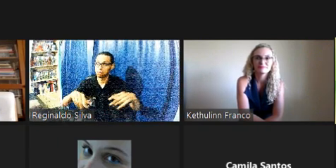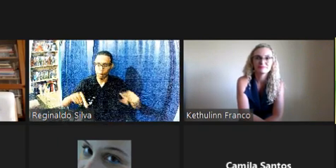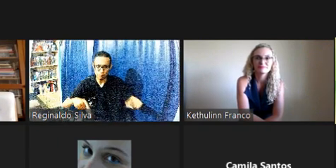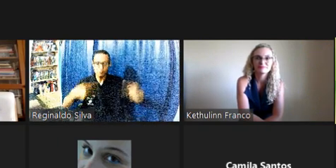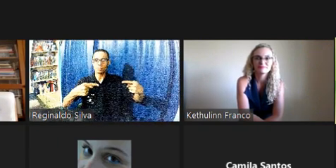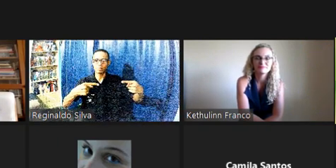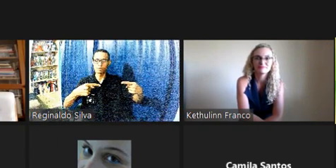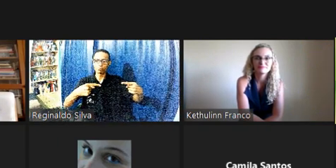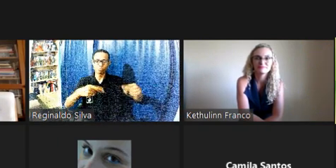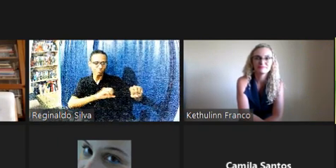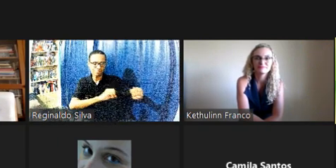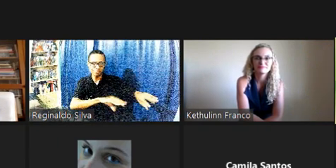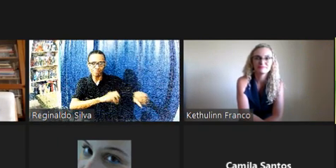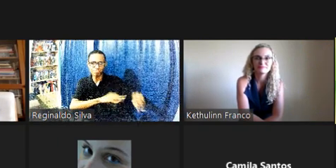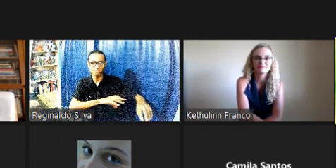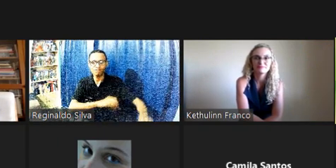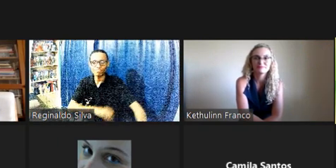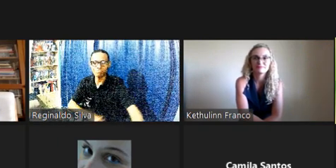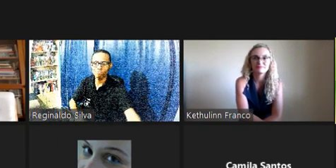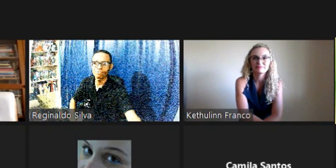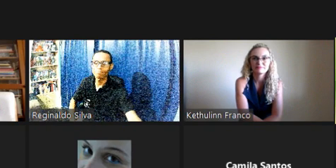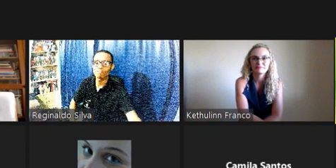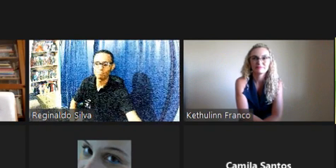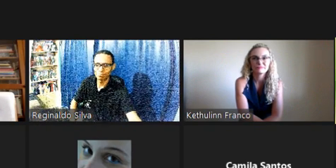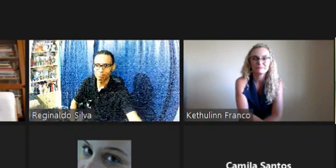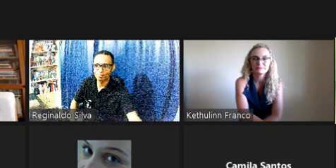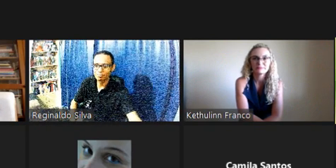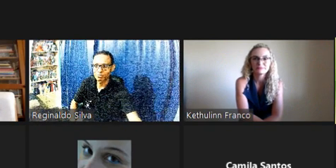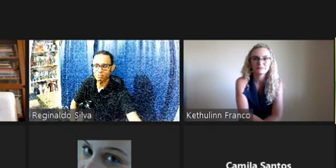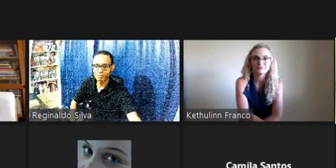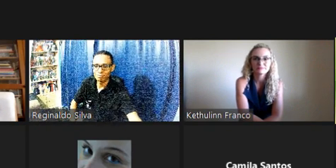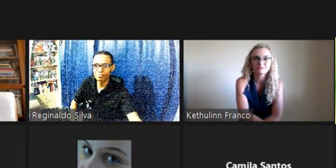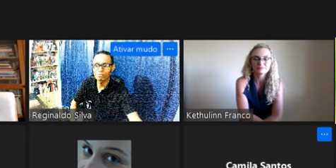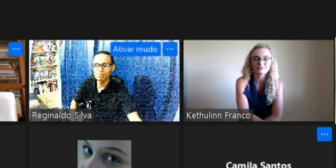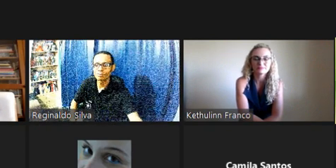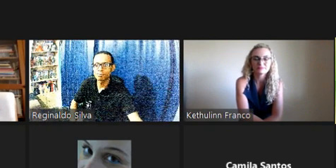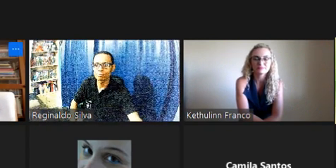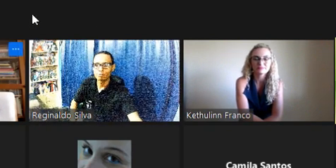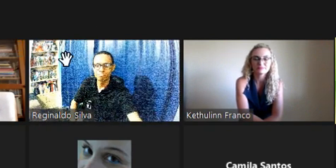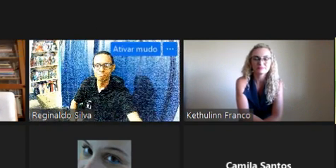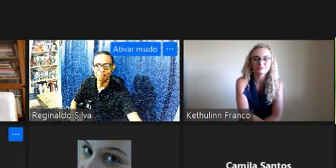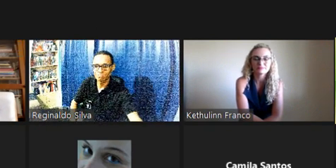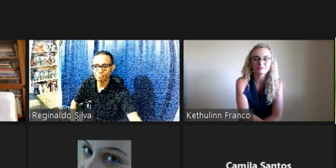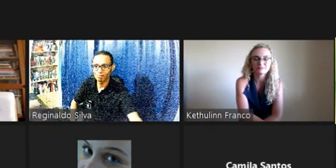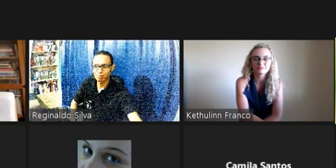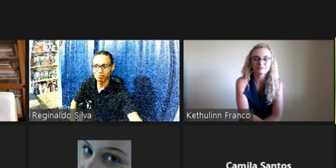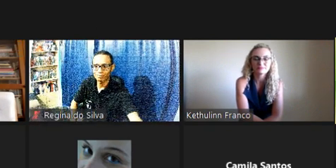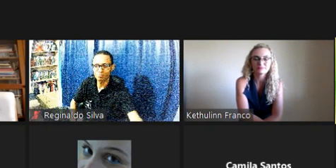ela, e é tudo